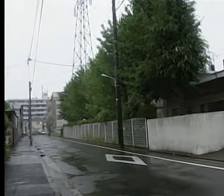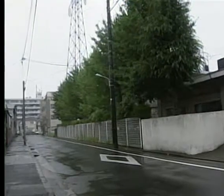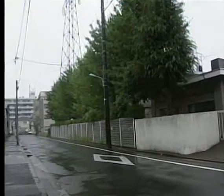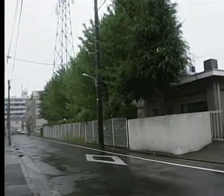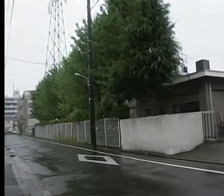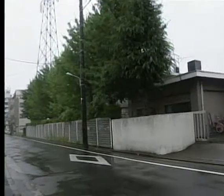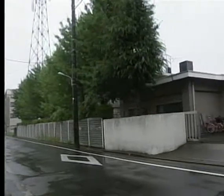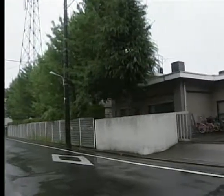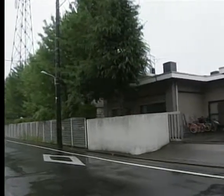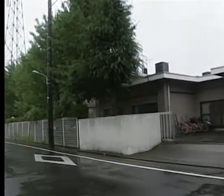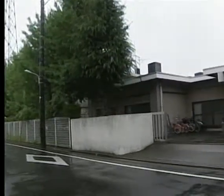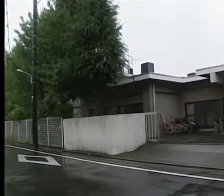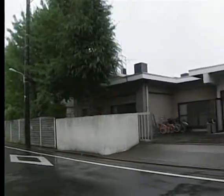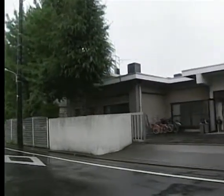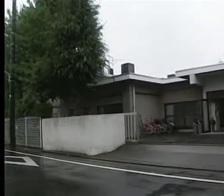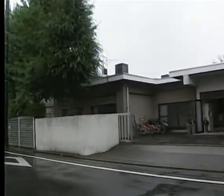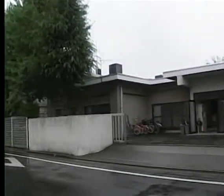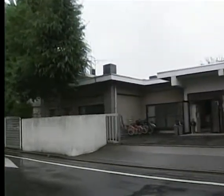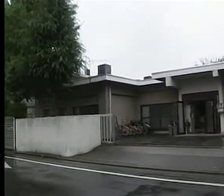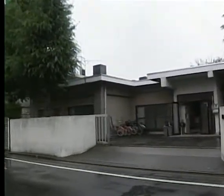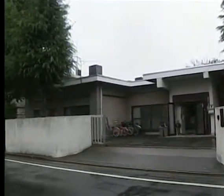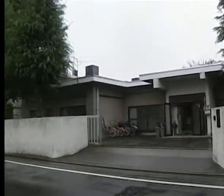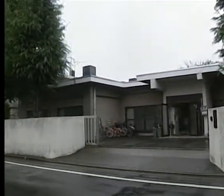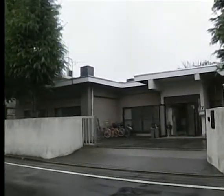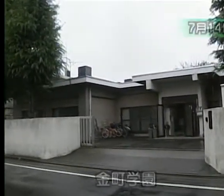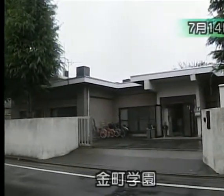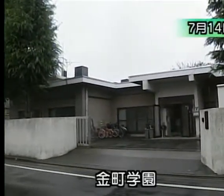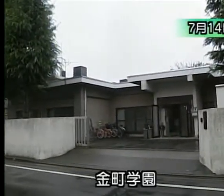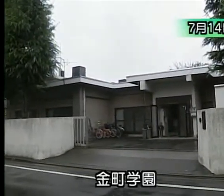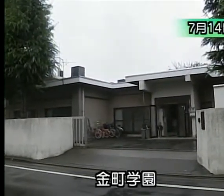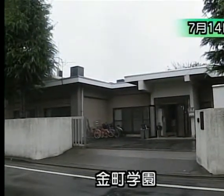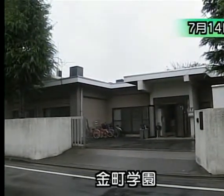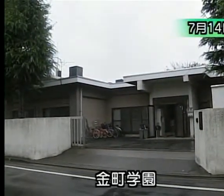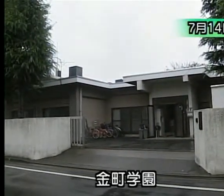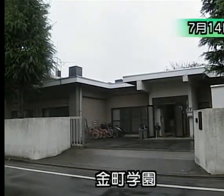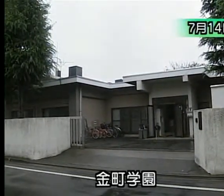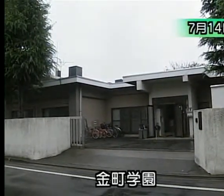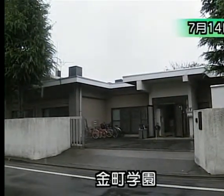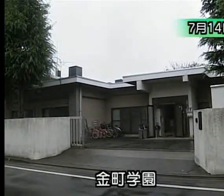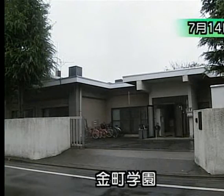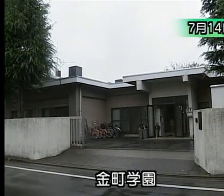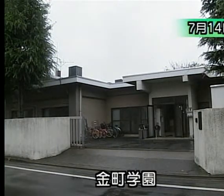7月14日土曜日、日本に来て初めての週末です。